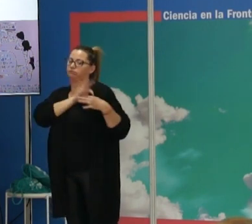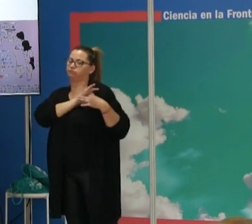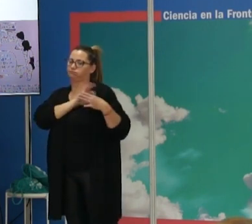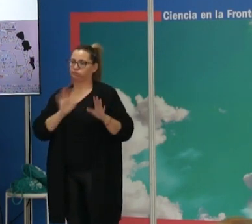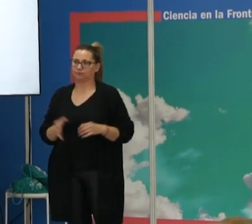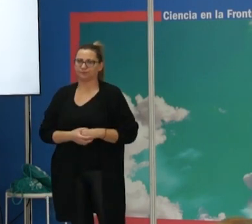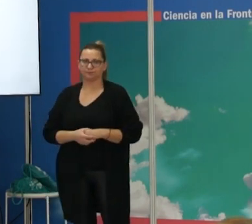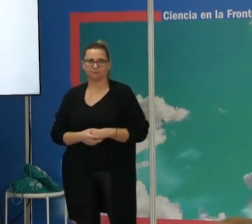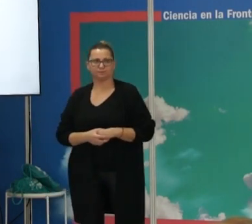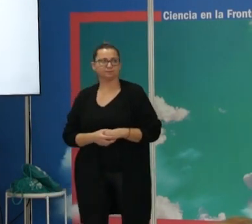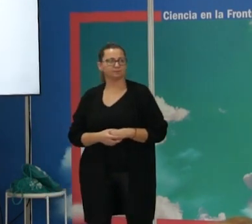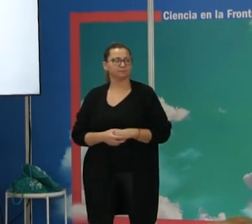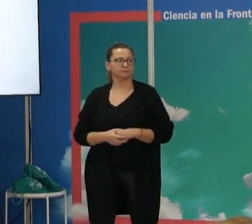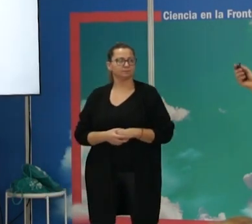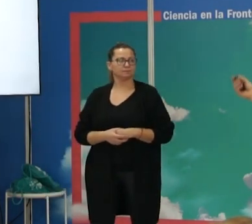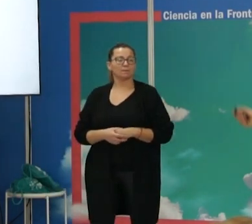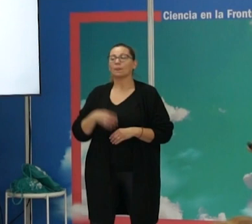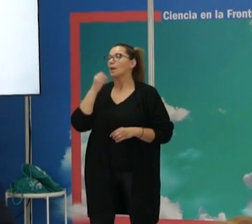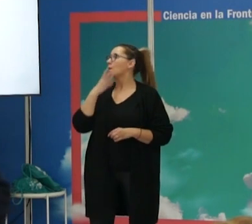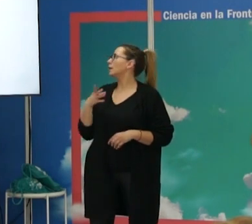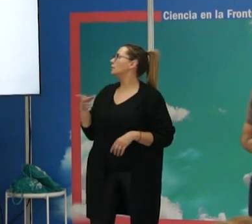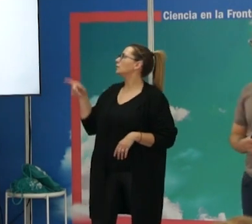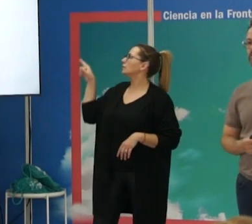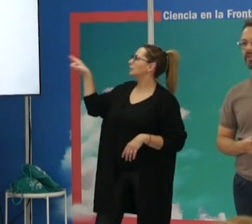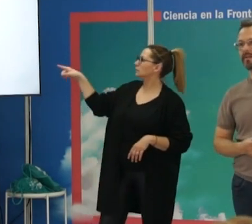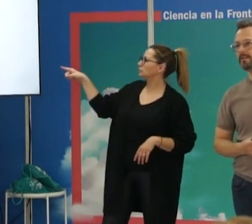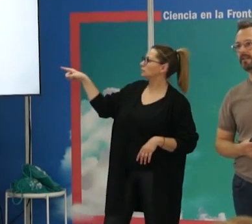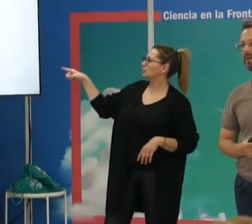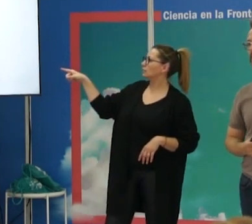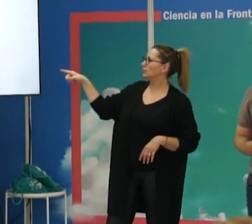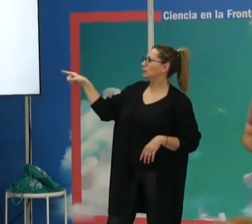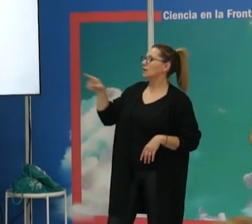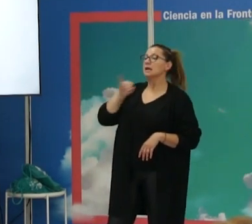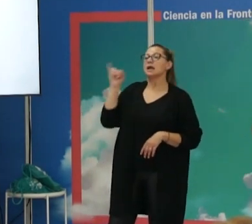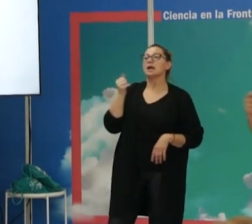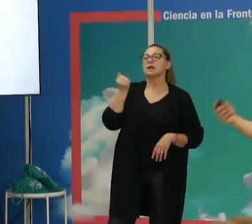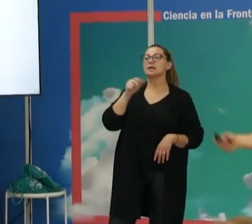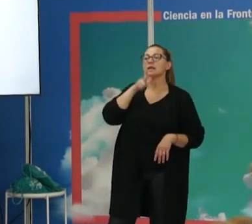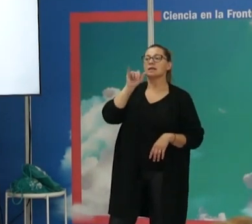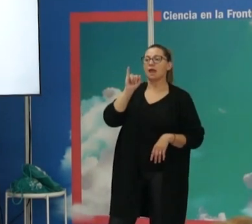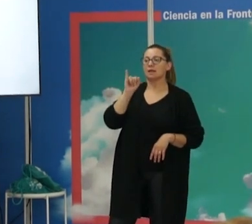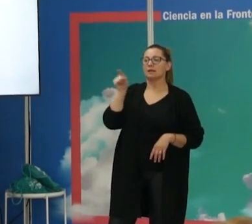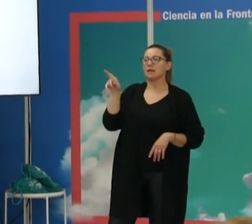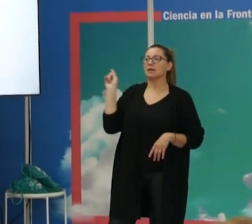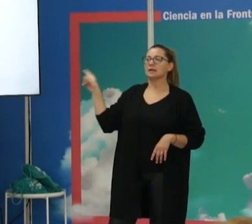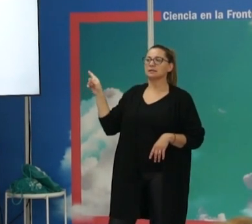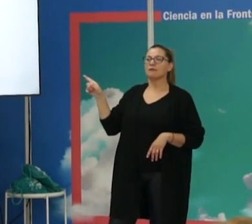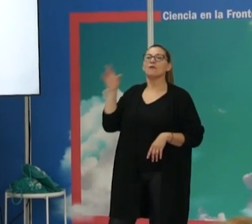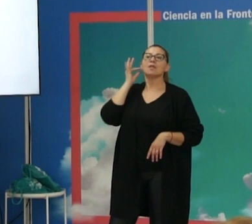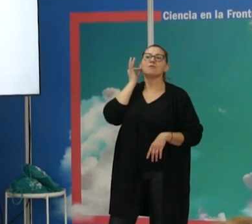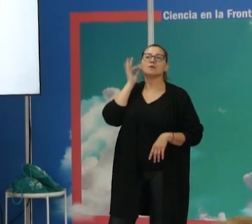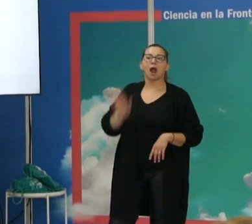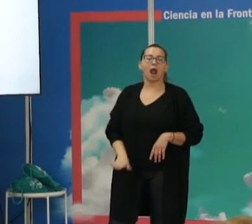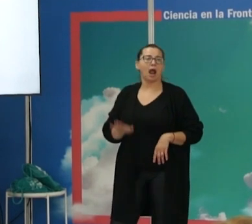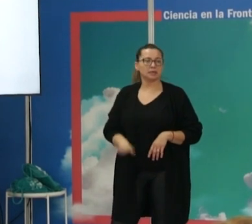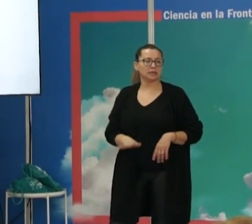práctica. Bueno, el caso de Jihai Matmat es un caso reciente de una niña también cuya familia se opuso a que se